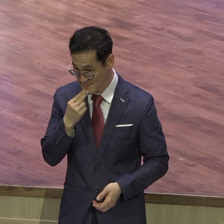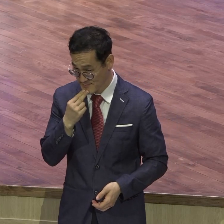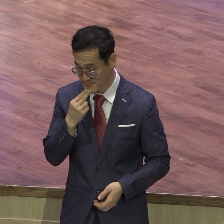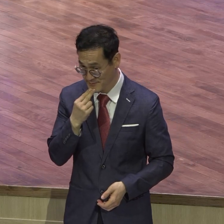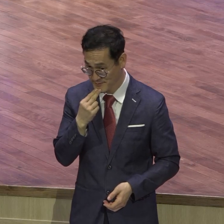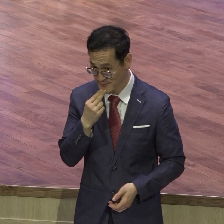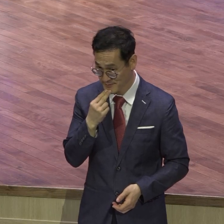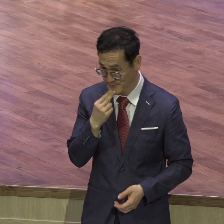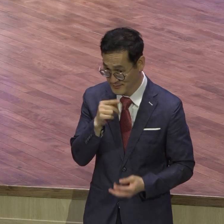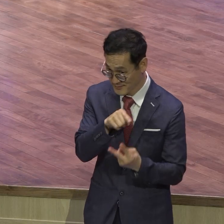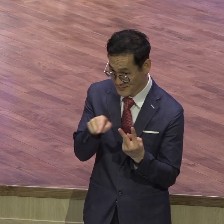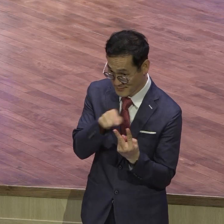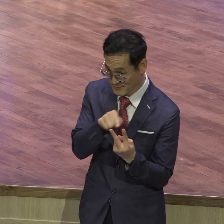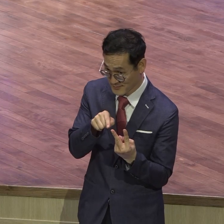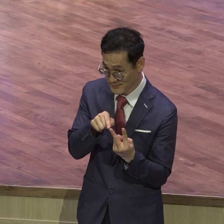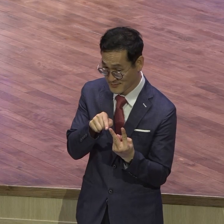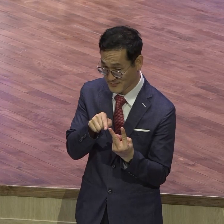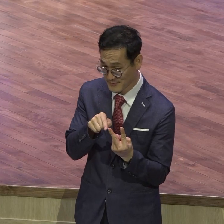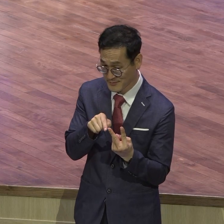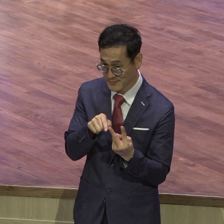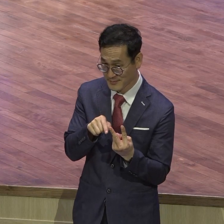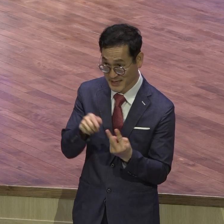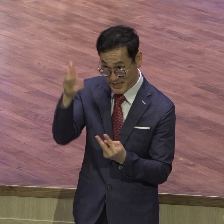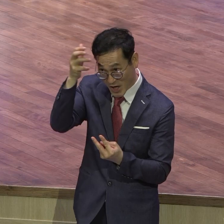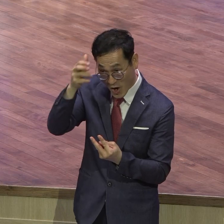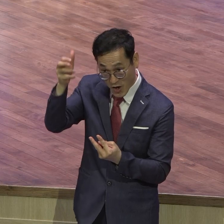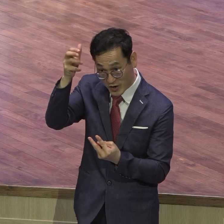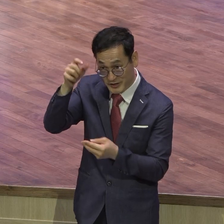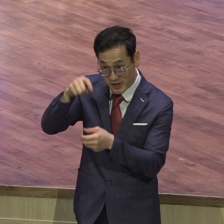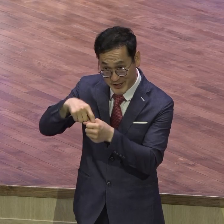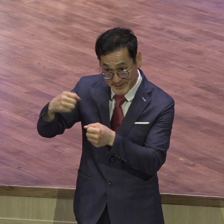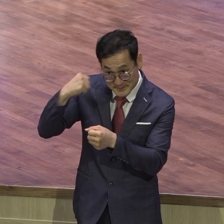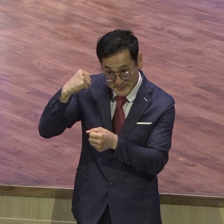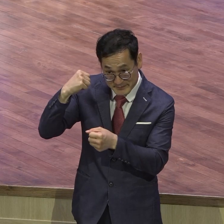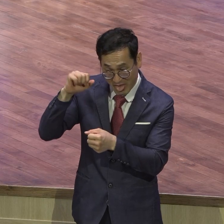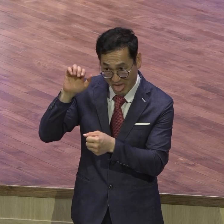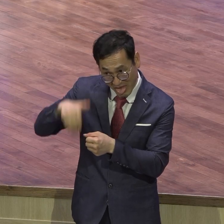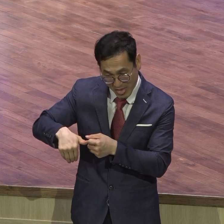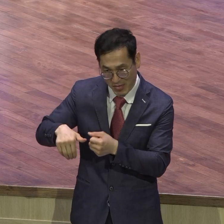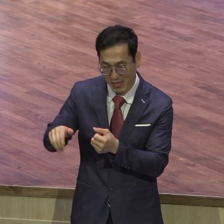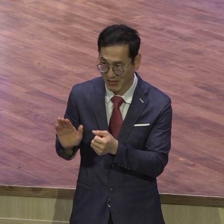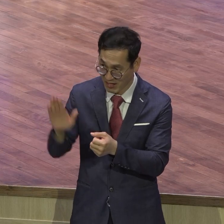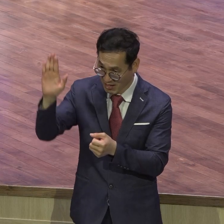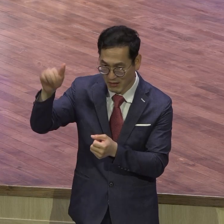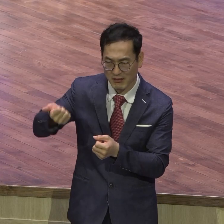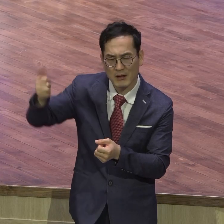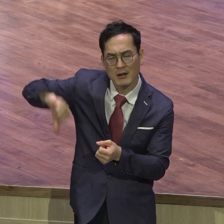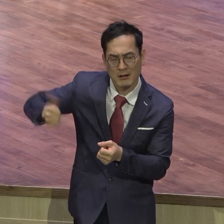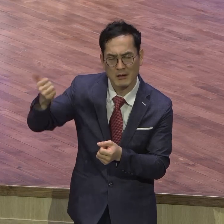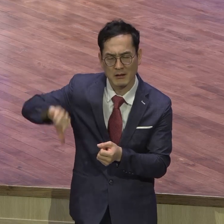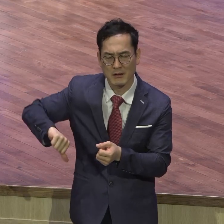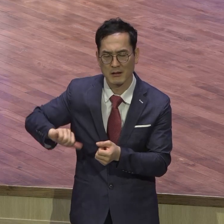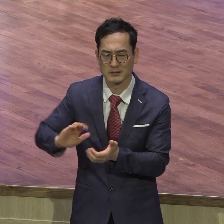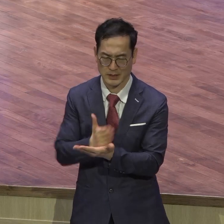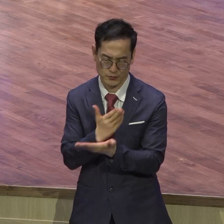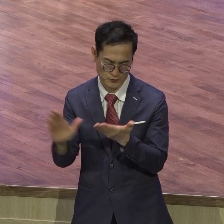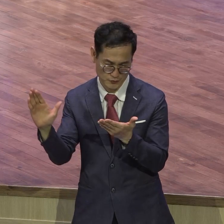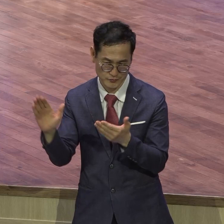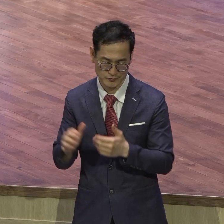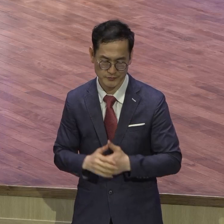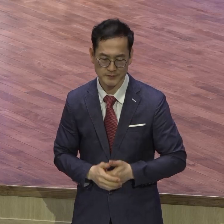영적으로 신앙상으로 좌우하게 되어있어요 영적 좌우가 여기서 일어난 것입니다 처음이 있느냐 없느냐